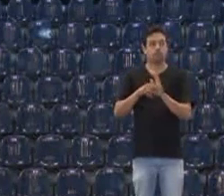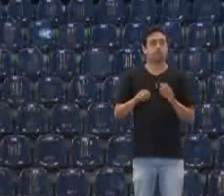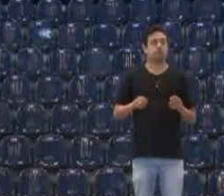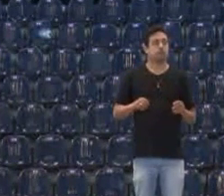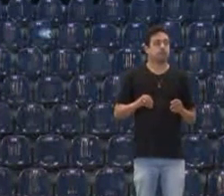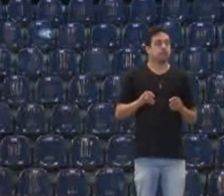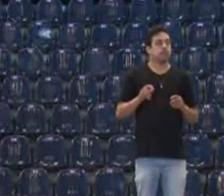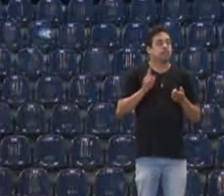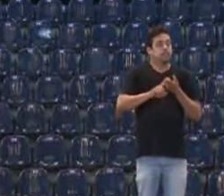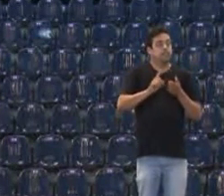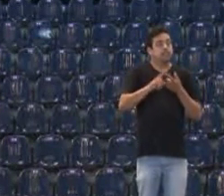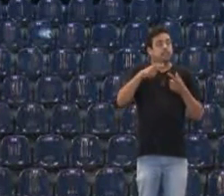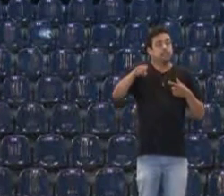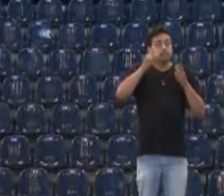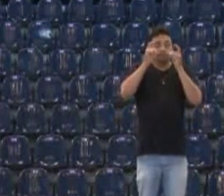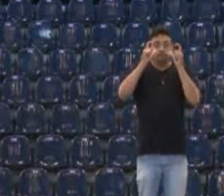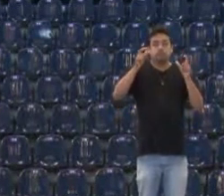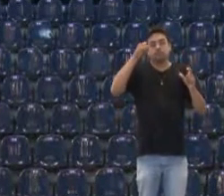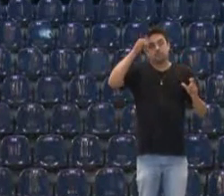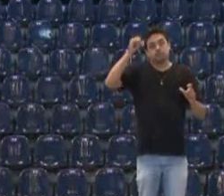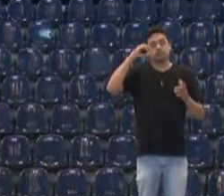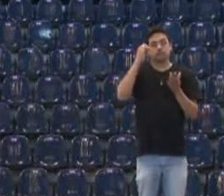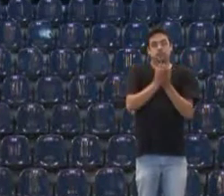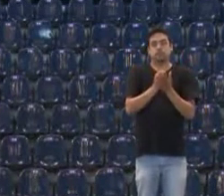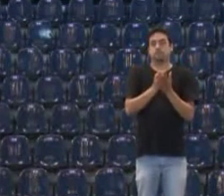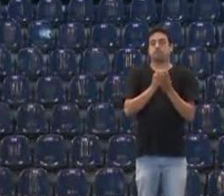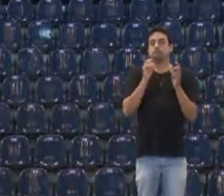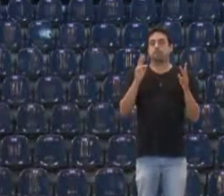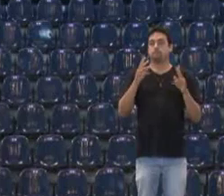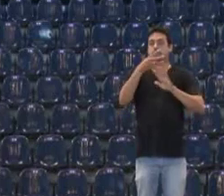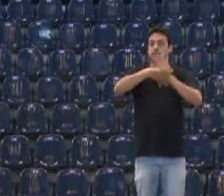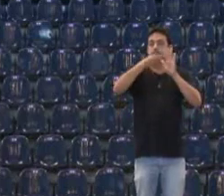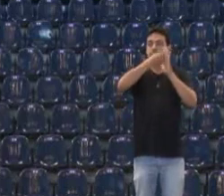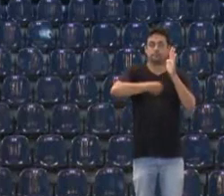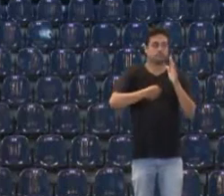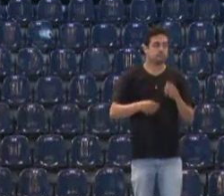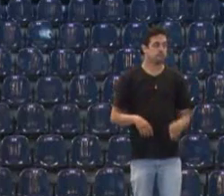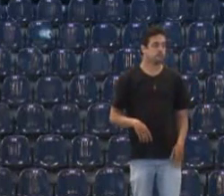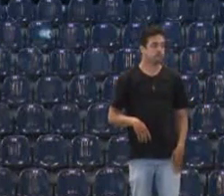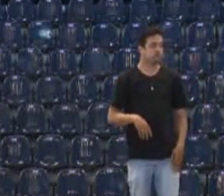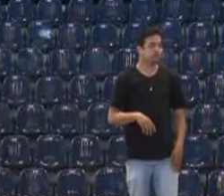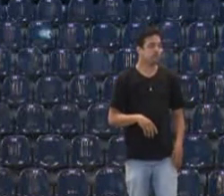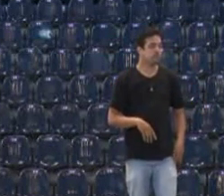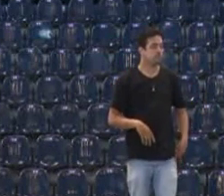Então fiquem atentos a isso para vocês não zerarem o texto, tá?